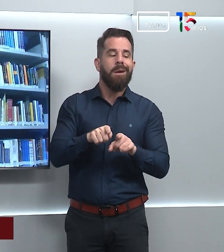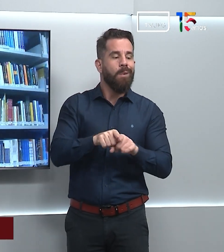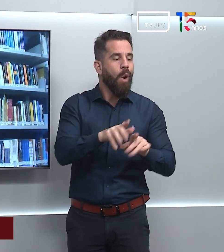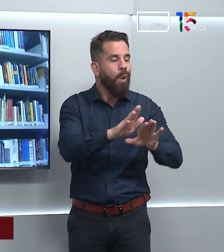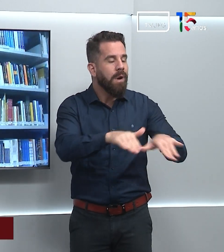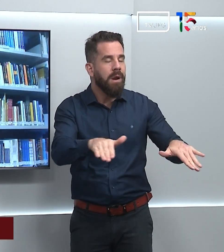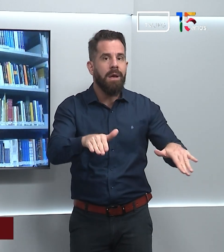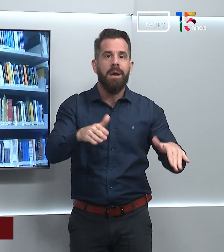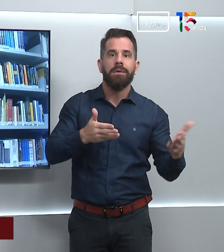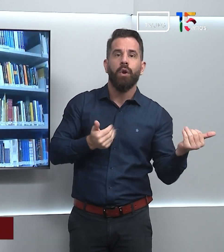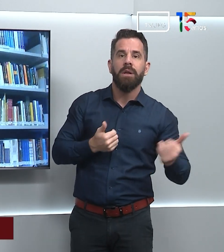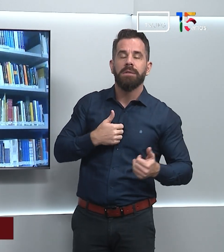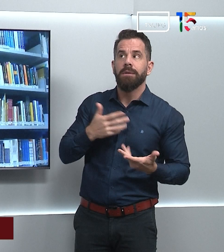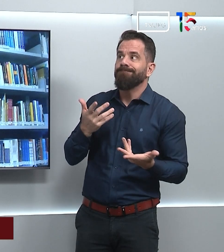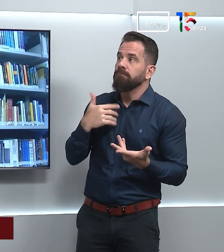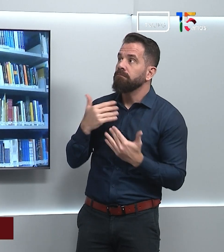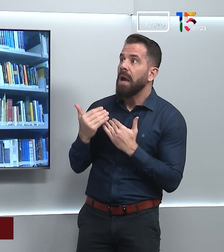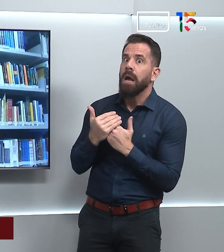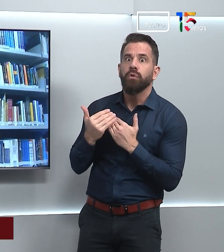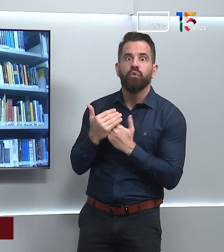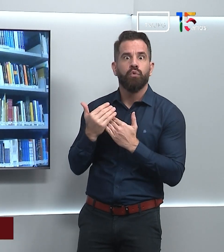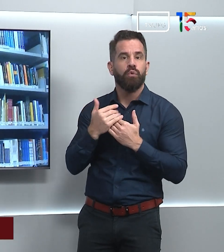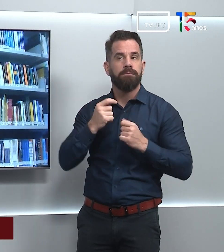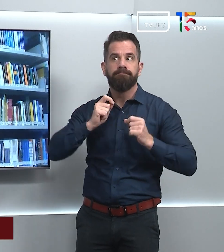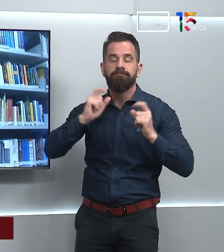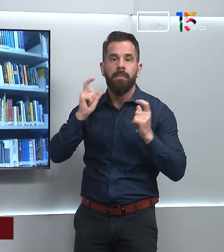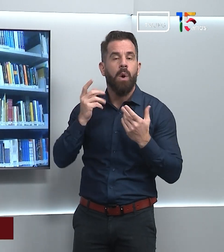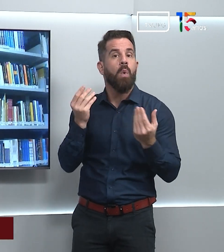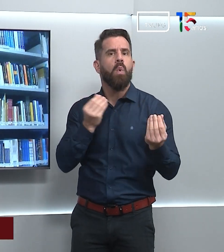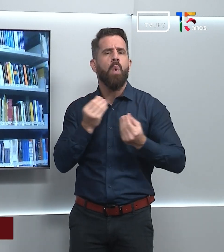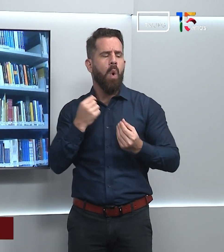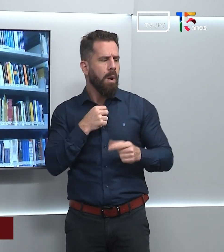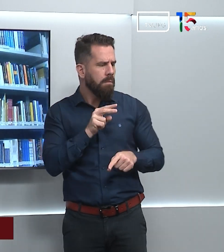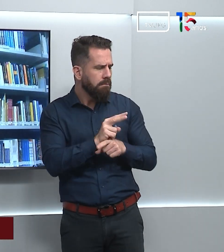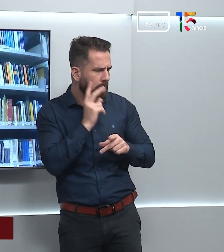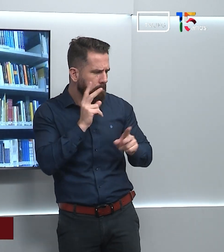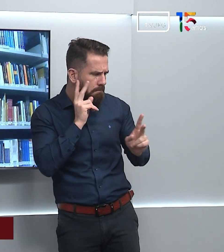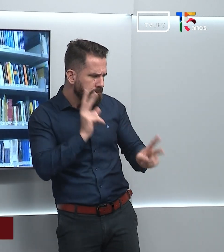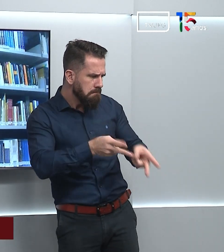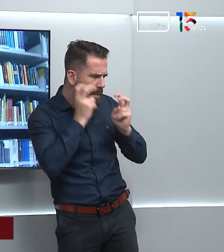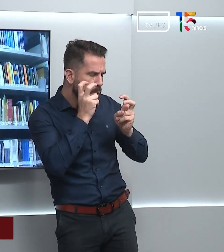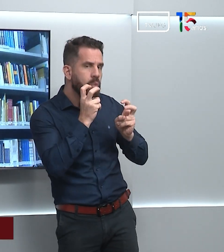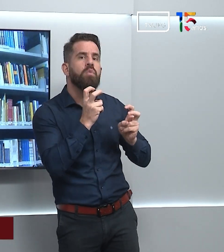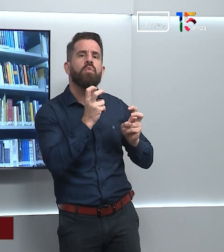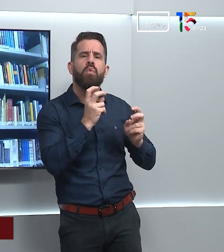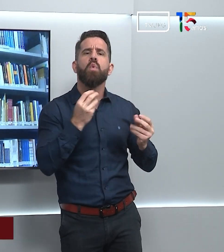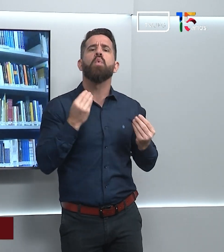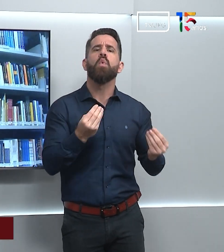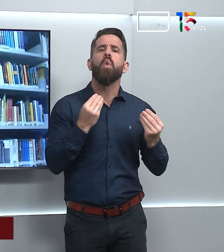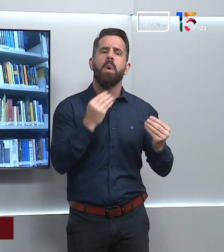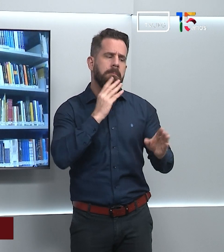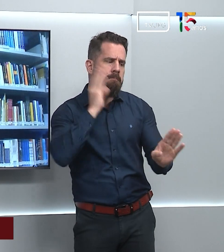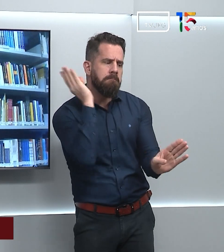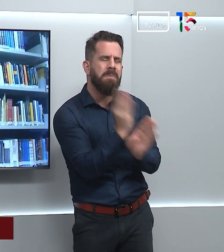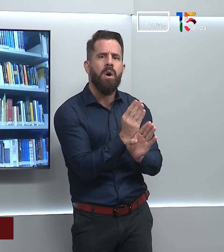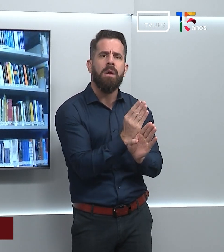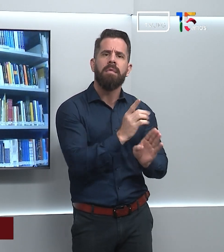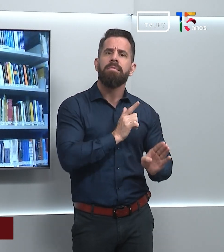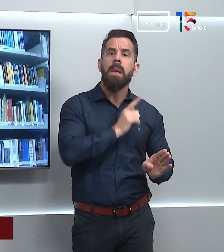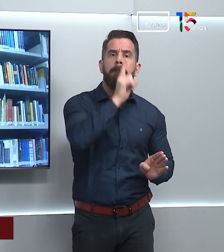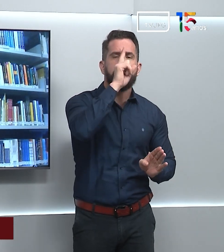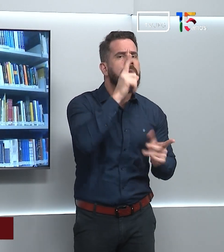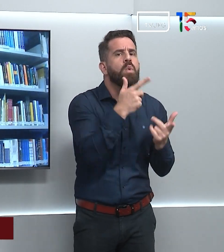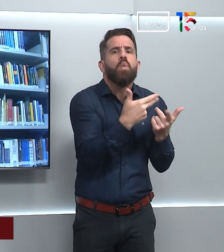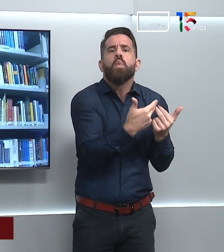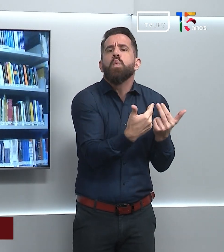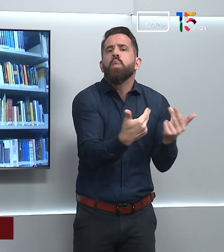adolescente. Então, a gente reforça, né, a importância de que sejam criados espaços de confiança para que a criança ou adolescente reporte